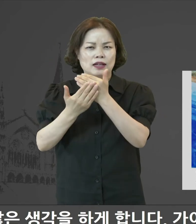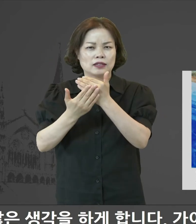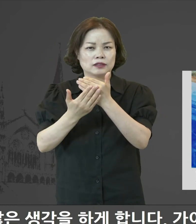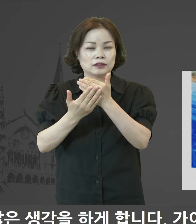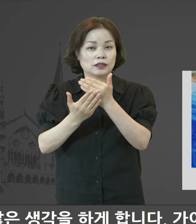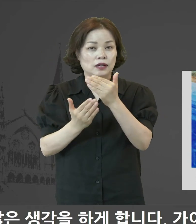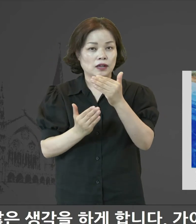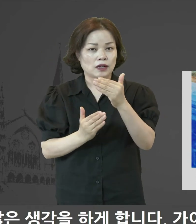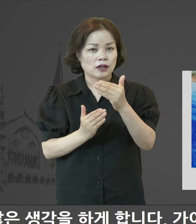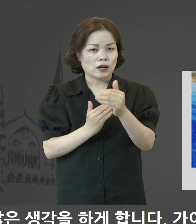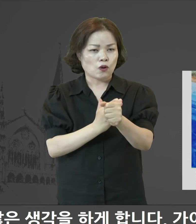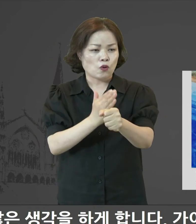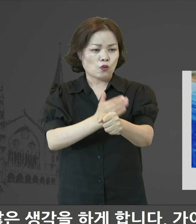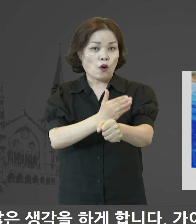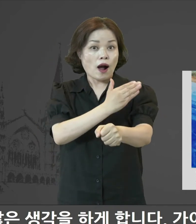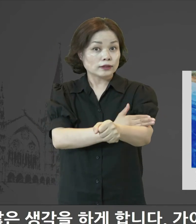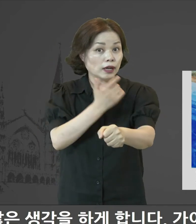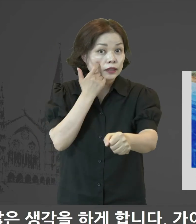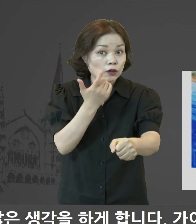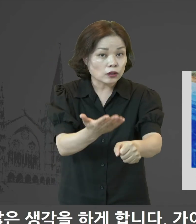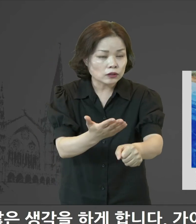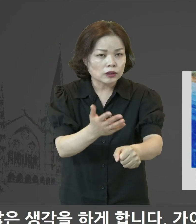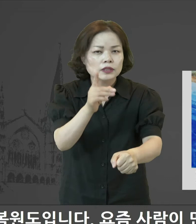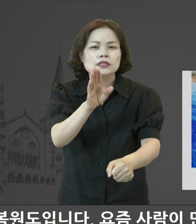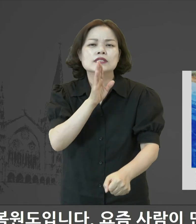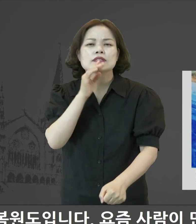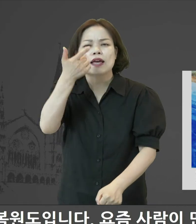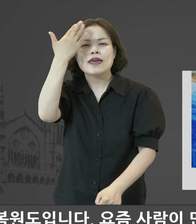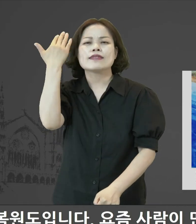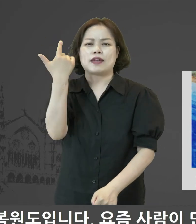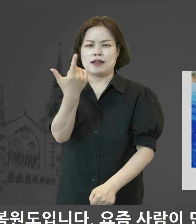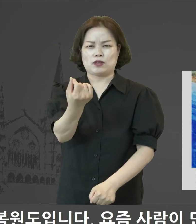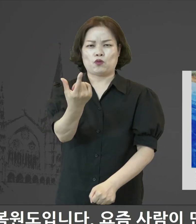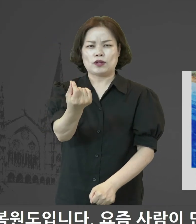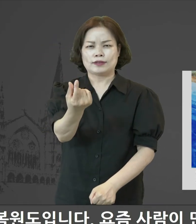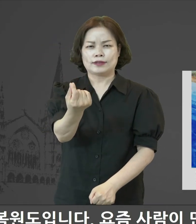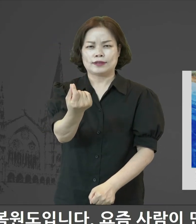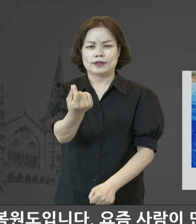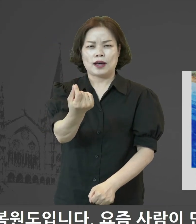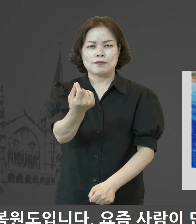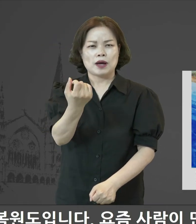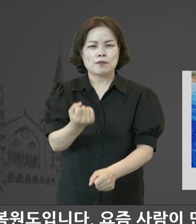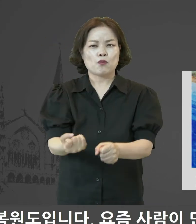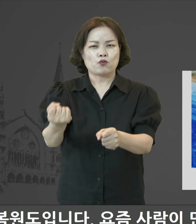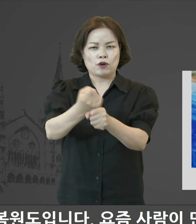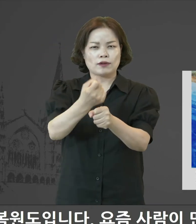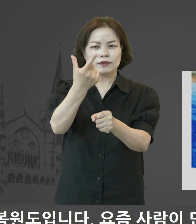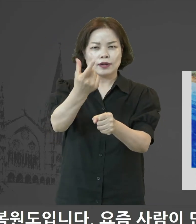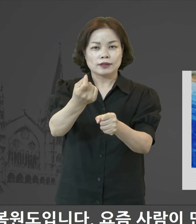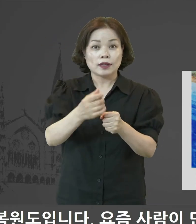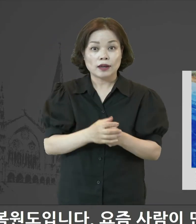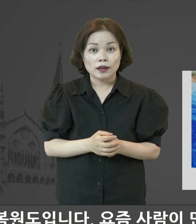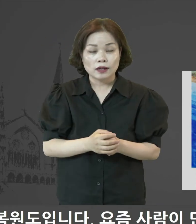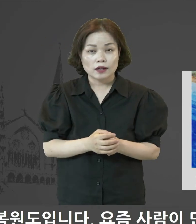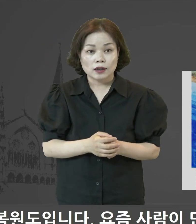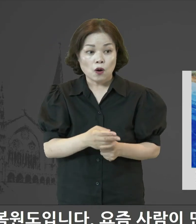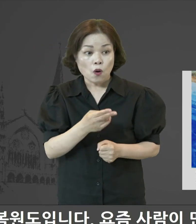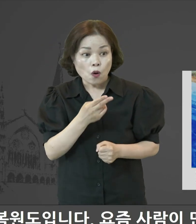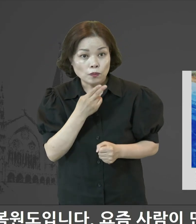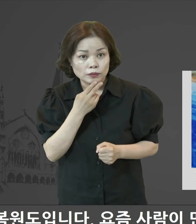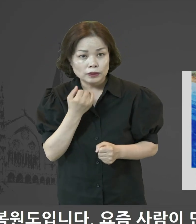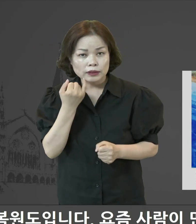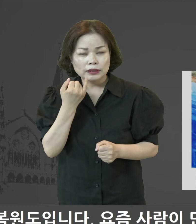거 아닙니까? 과장 아니에요. 제가 볼 때는요, 진짜 옛날에 이랬을 거라고 저는 거의 확신합니다. 이거 이제 없는